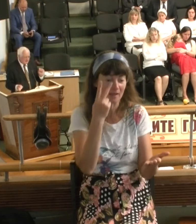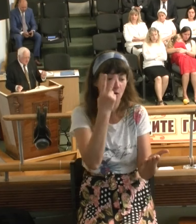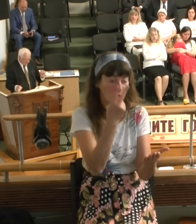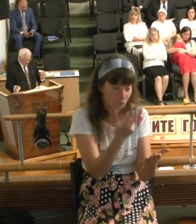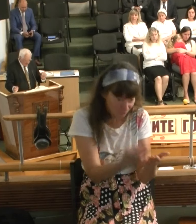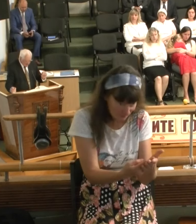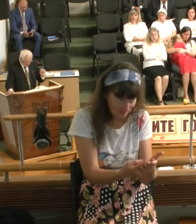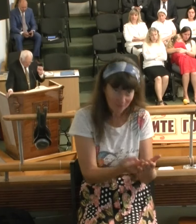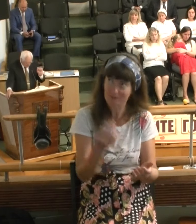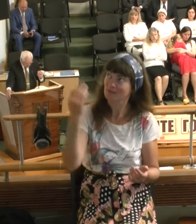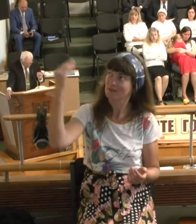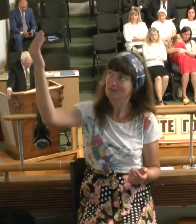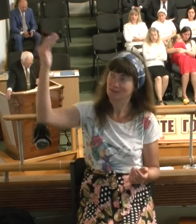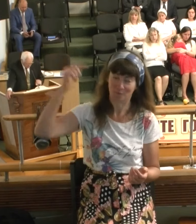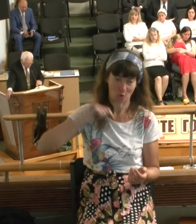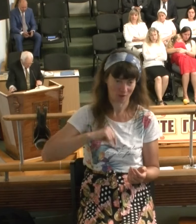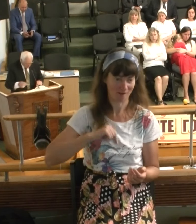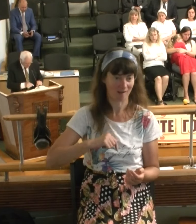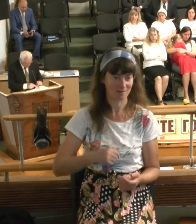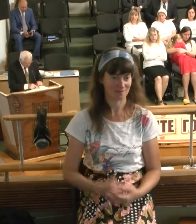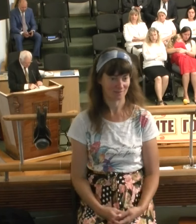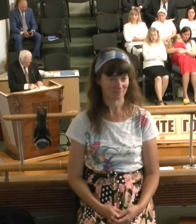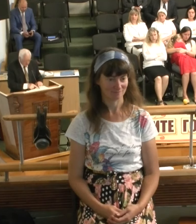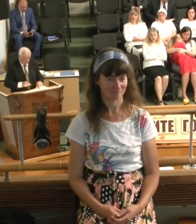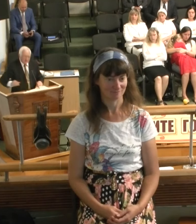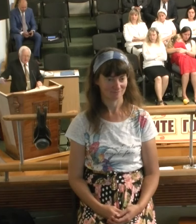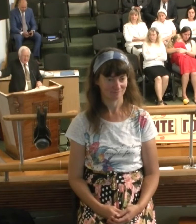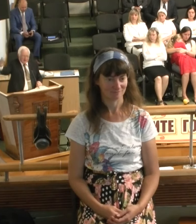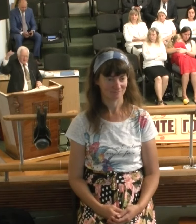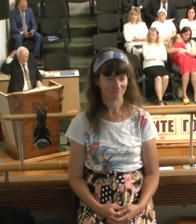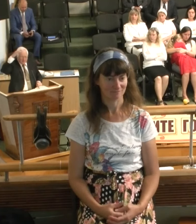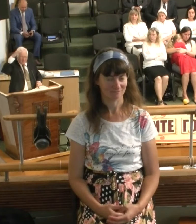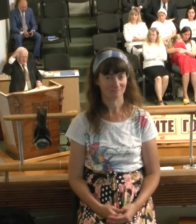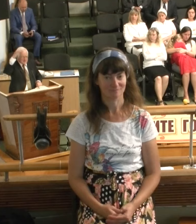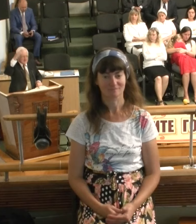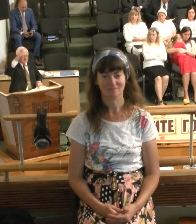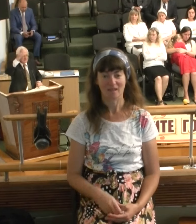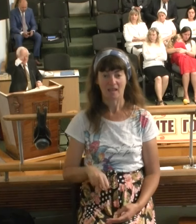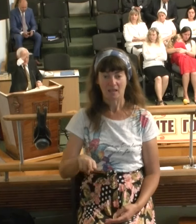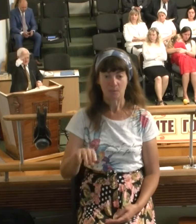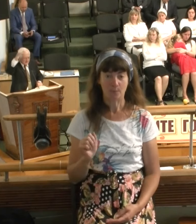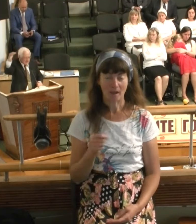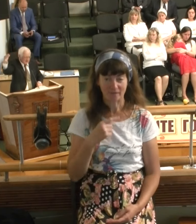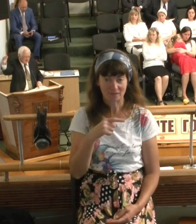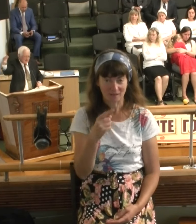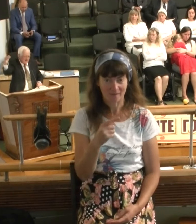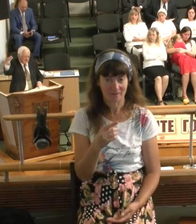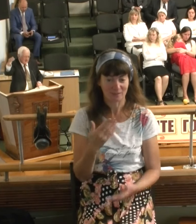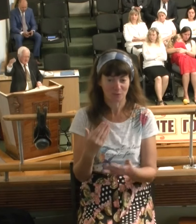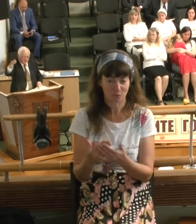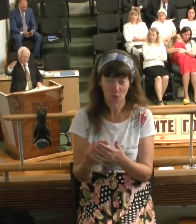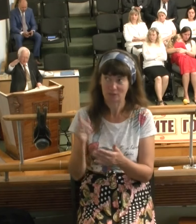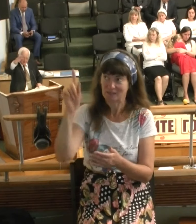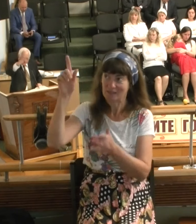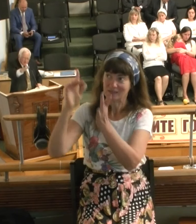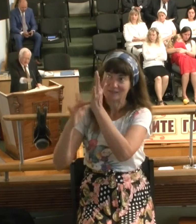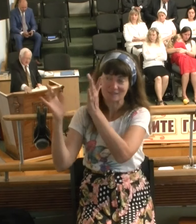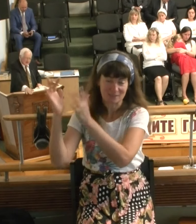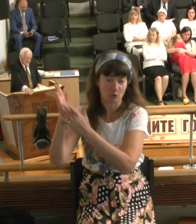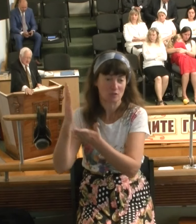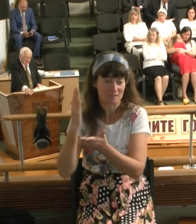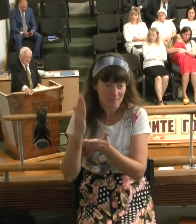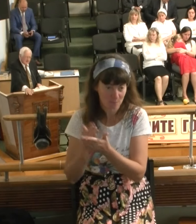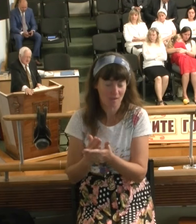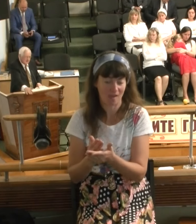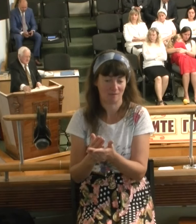Христе Иисусе. И апостол Павел переводит на то, что Он имел положение выше всех, но